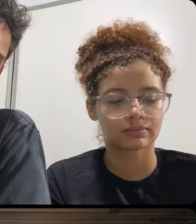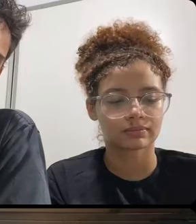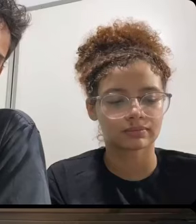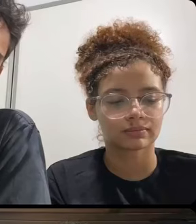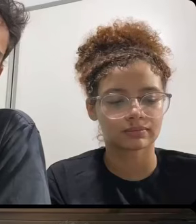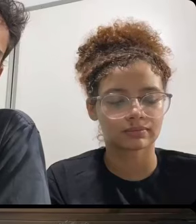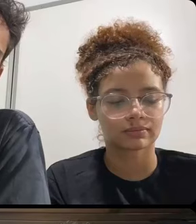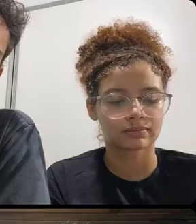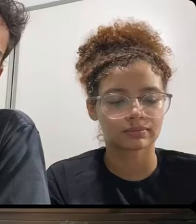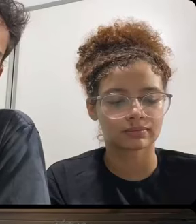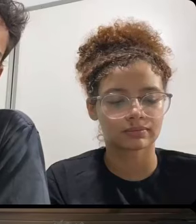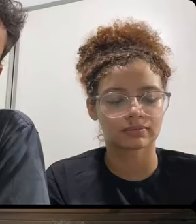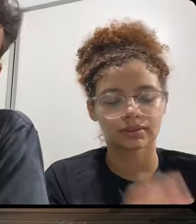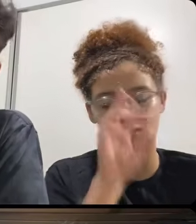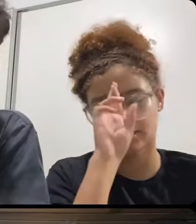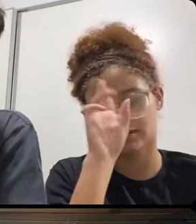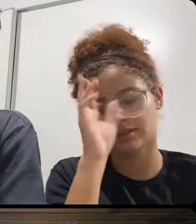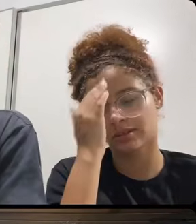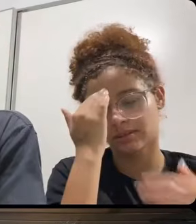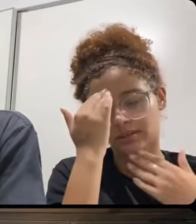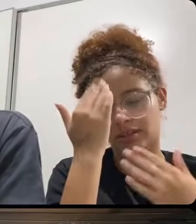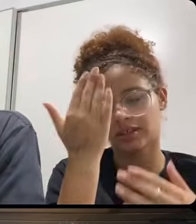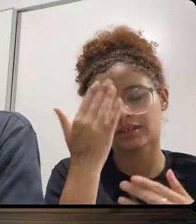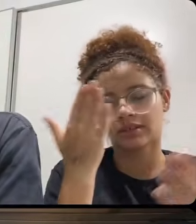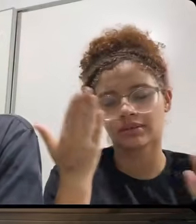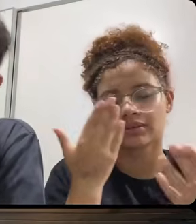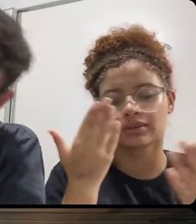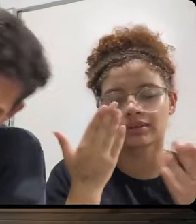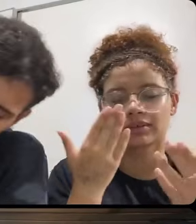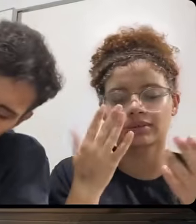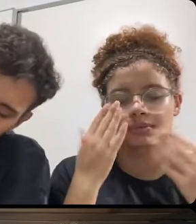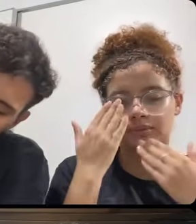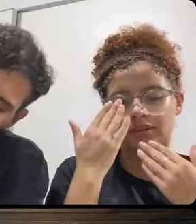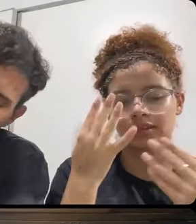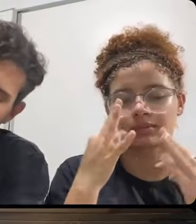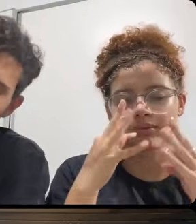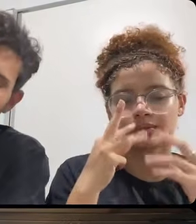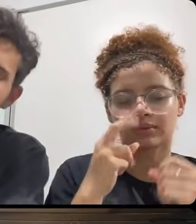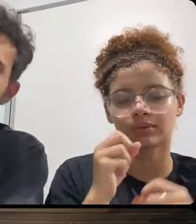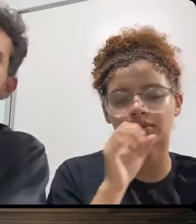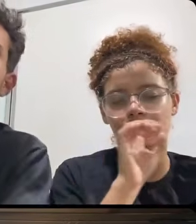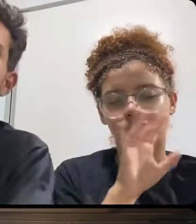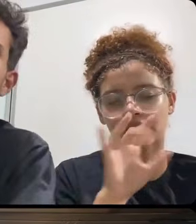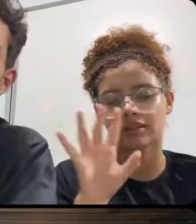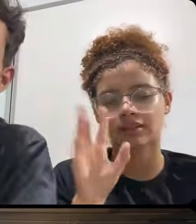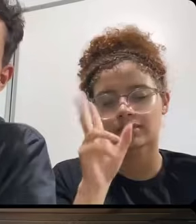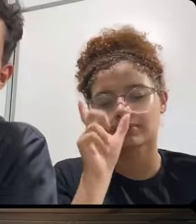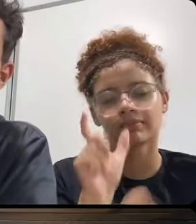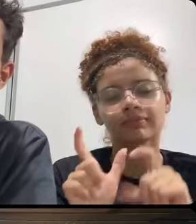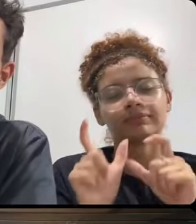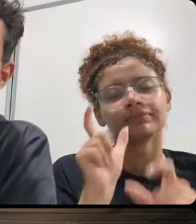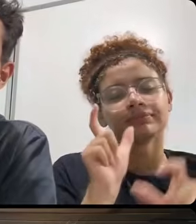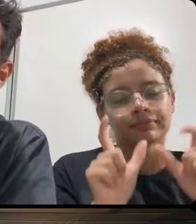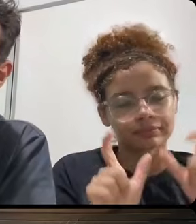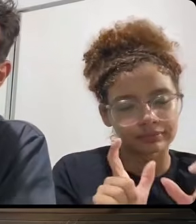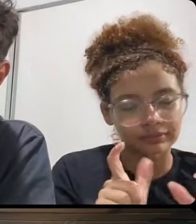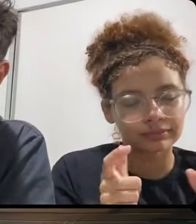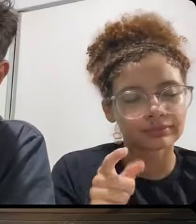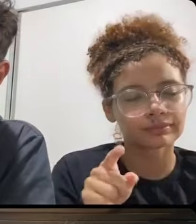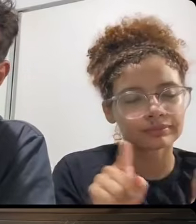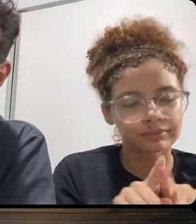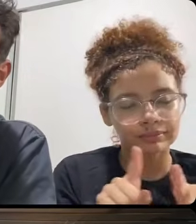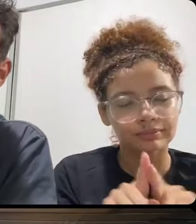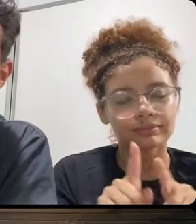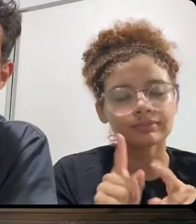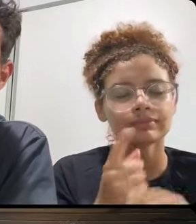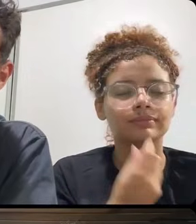coisa. Senhor, meu Deus e eterno Pai, oro nesse exato momento e muito obrigado, Pai, pela vida deles. O Senhor abençoe grandemente a vida do casal